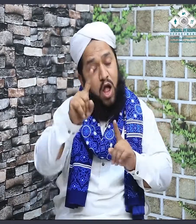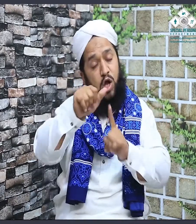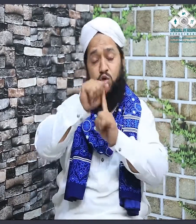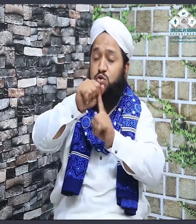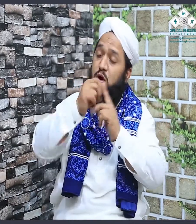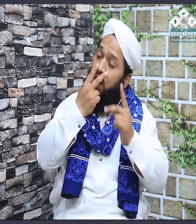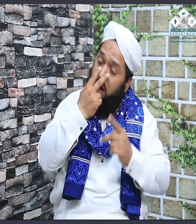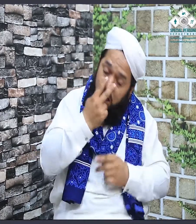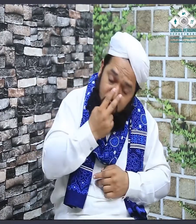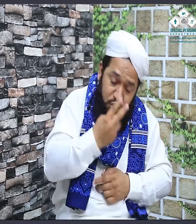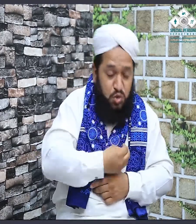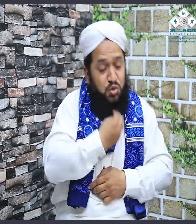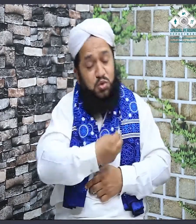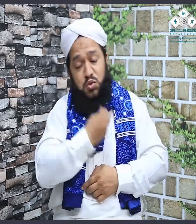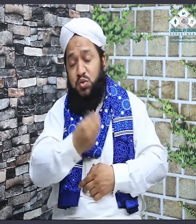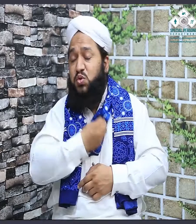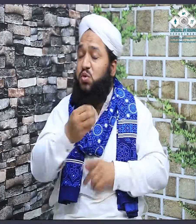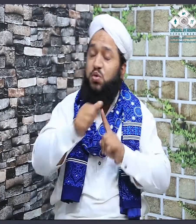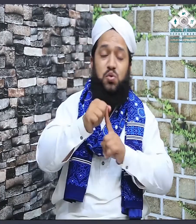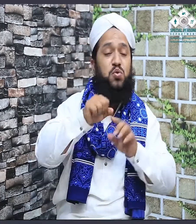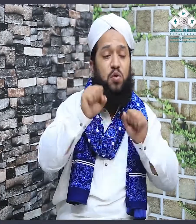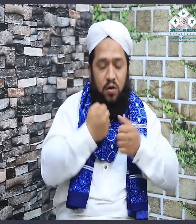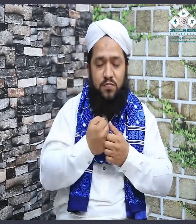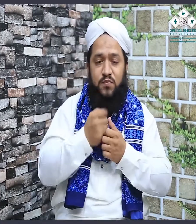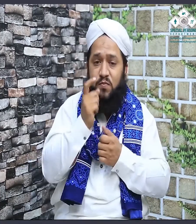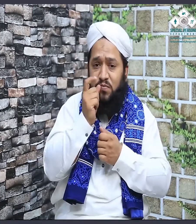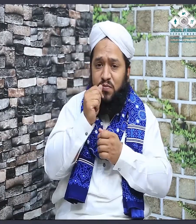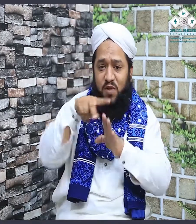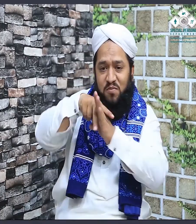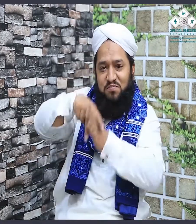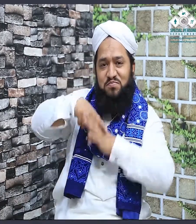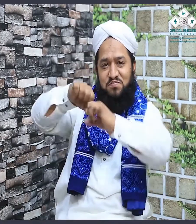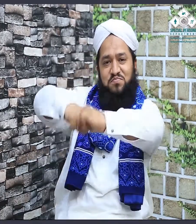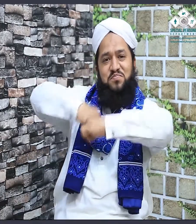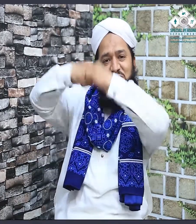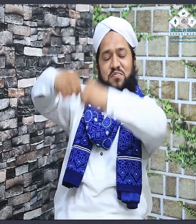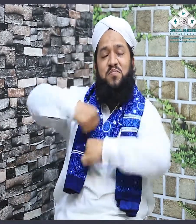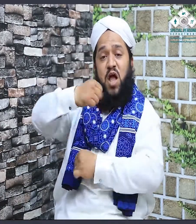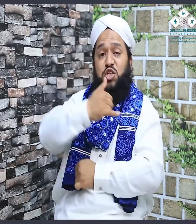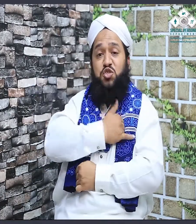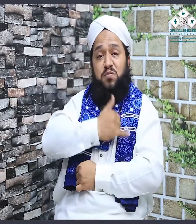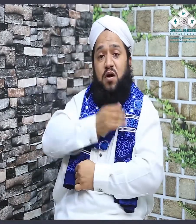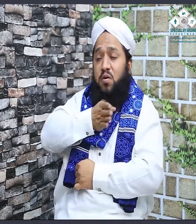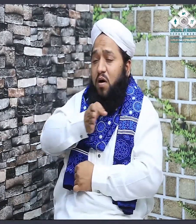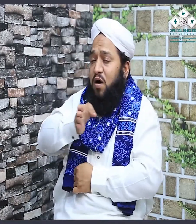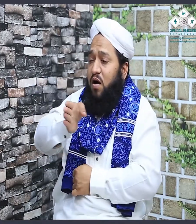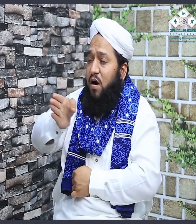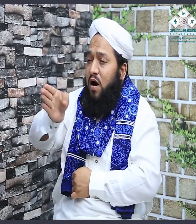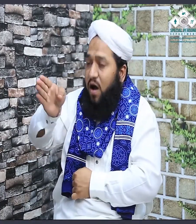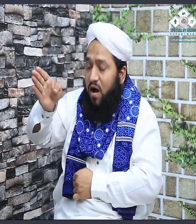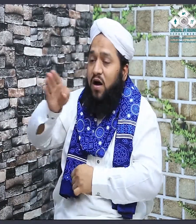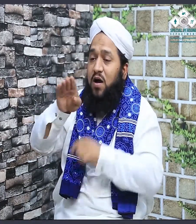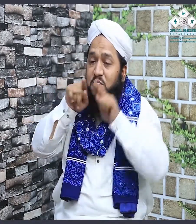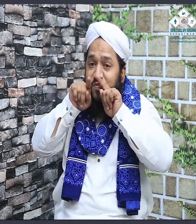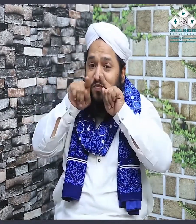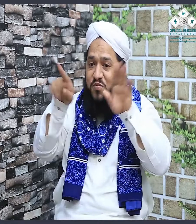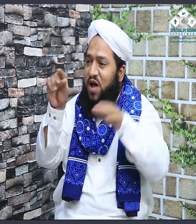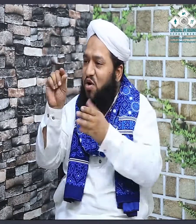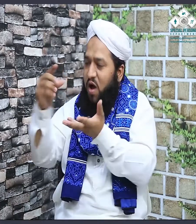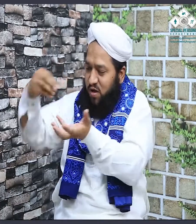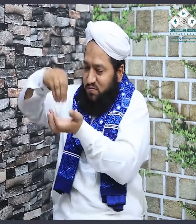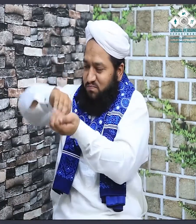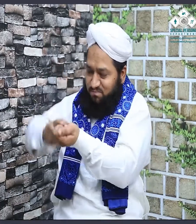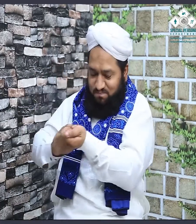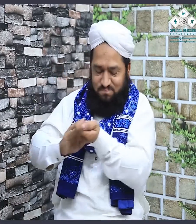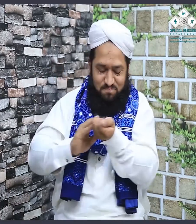بتاتا ہوں آپ کو, پہلے ذرا دیکھیں ٹڈی ملی کہ نہیں. ہوا یہ کہ جو ہارس رائڈر یمن گیا تھا وہ آپ کے پاس مٹھی بھر ٹڈیاں لایا